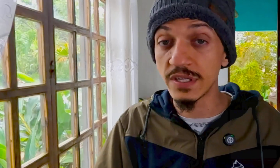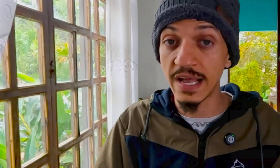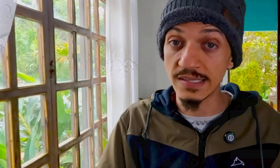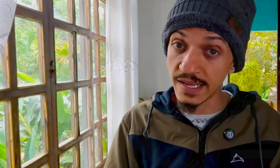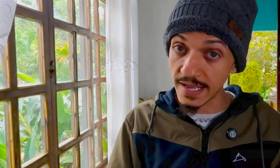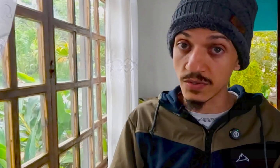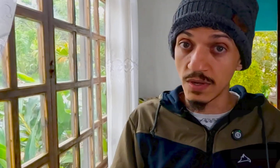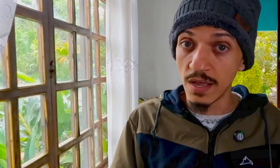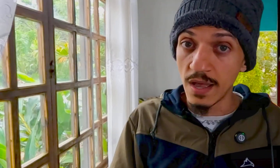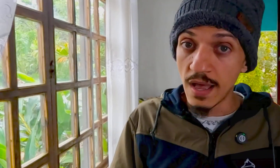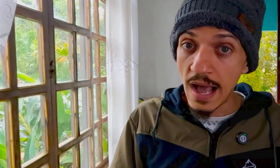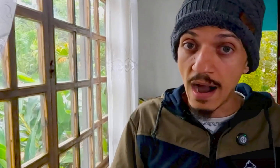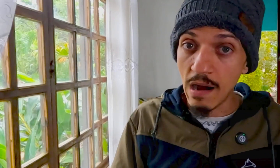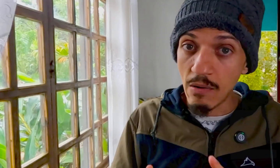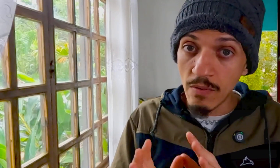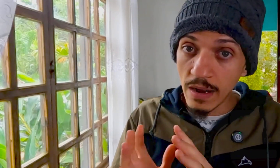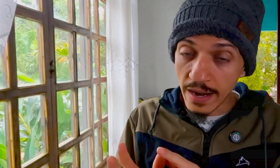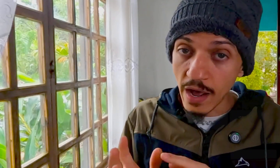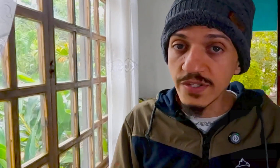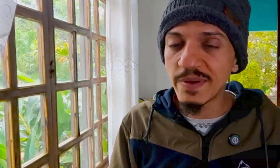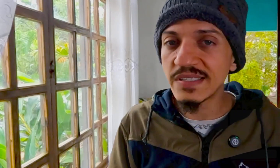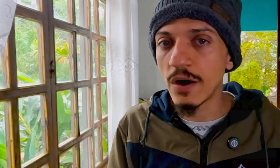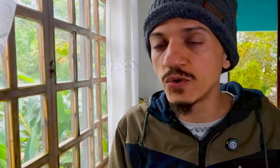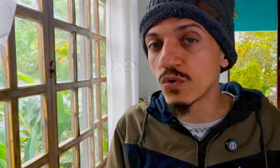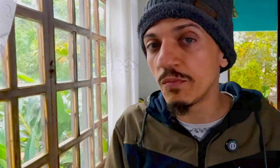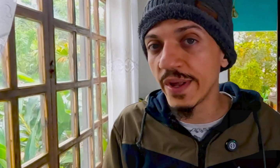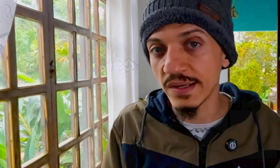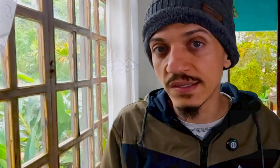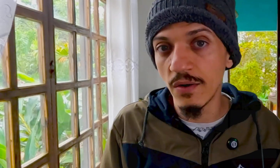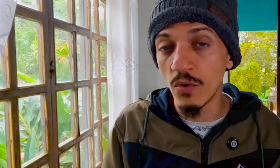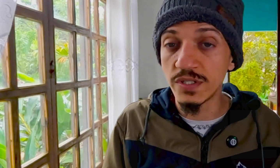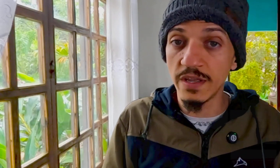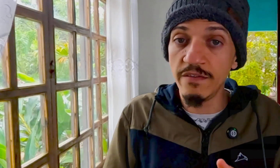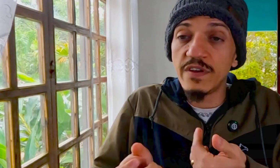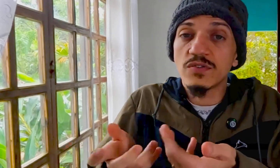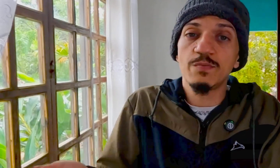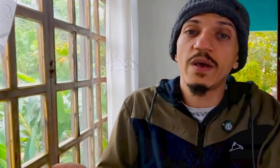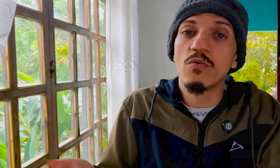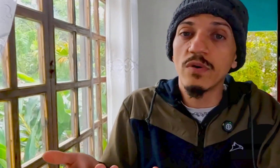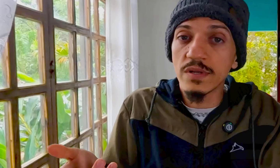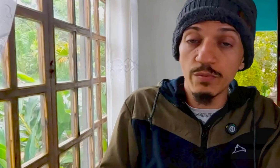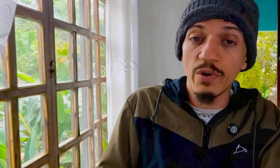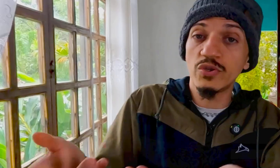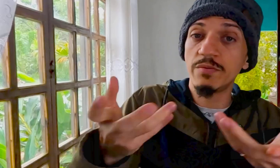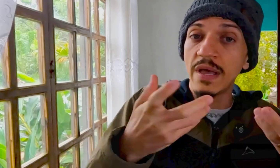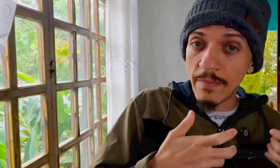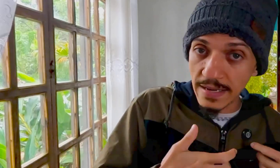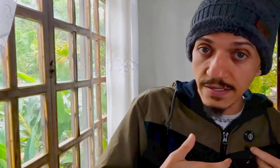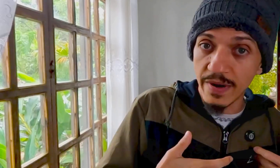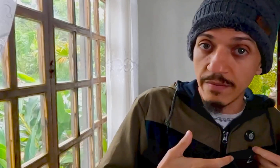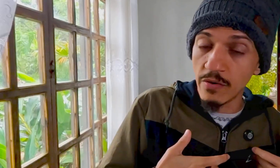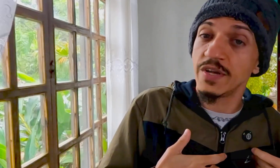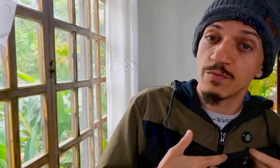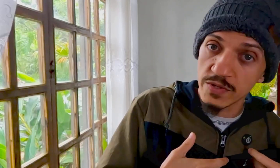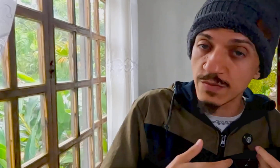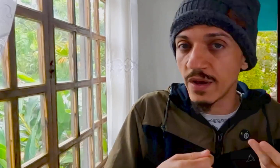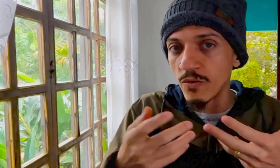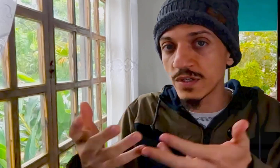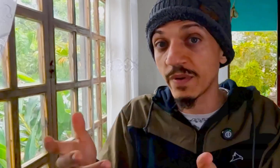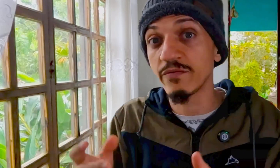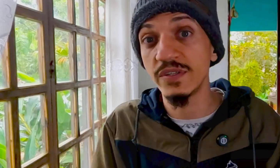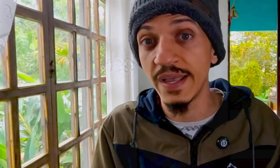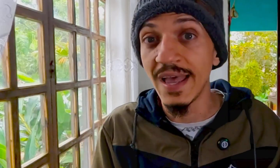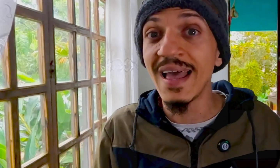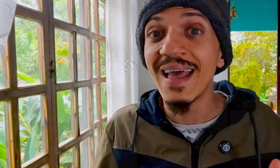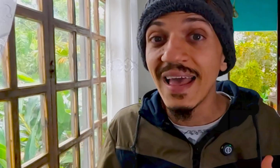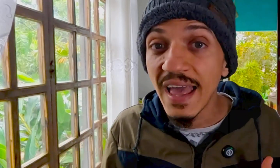porque você tem acesso a um canal especial de comunicação onde você envia suas perguntas e o meu time repassa para mim, eu respondo as perguntas